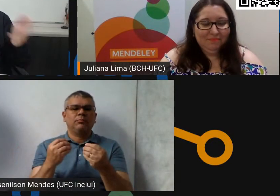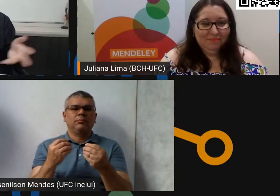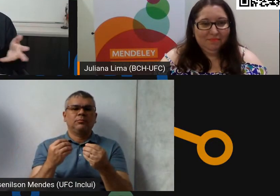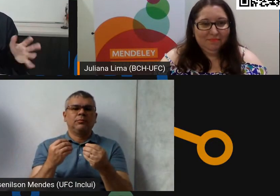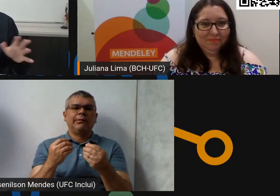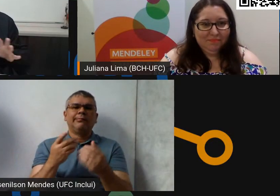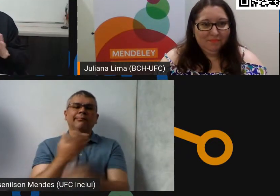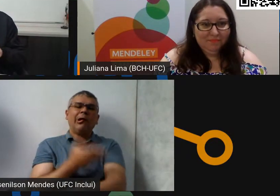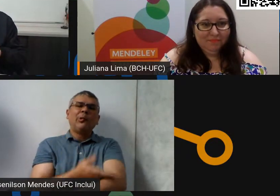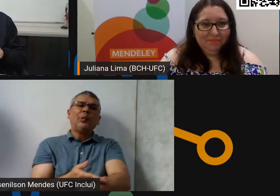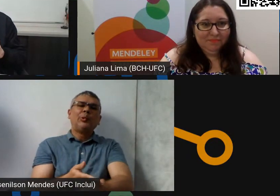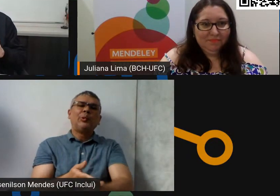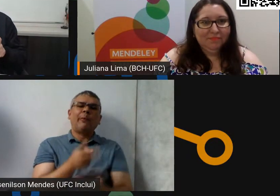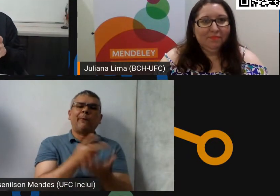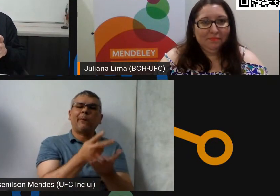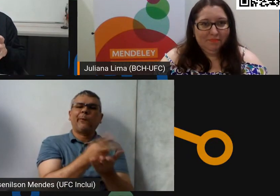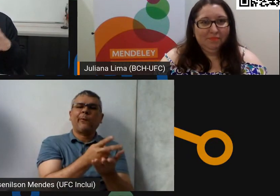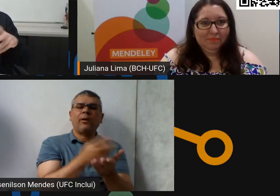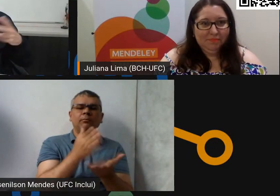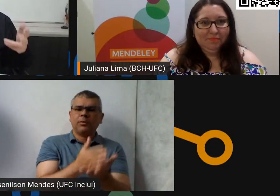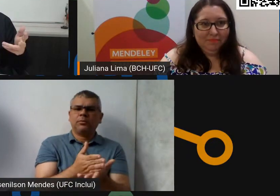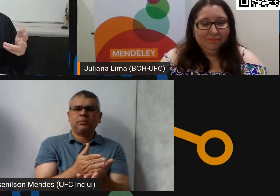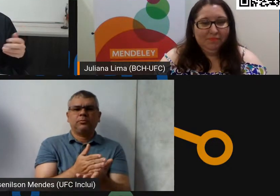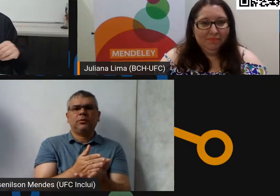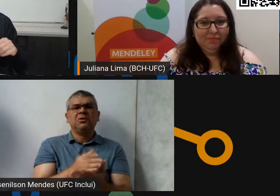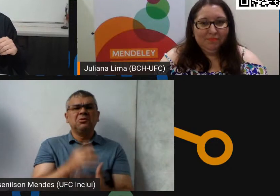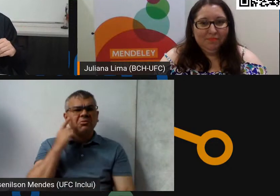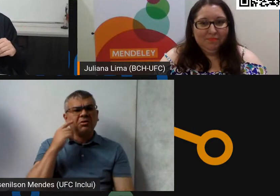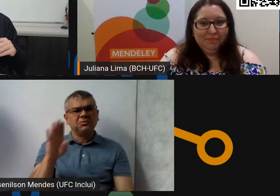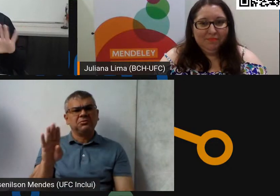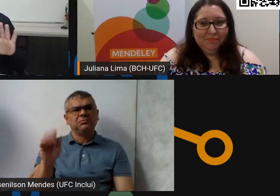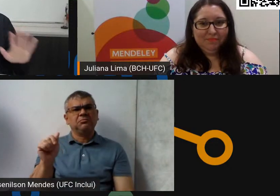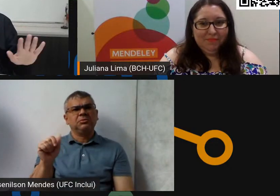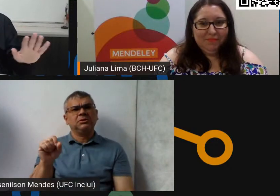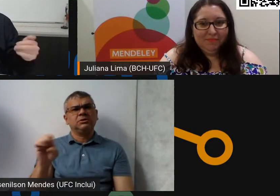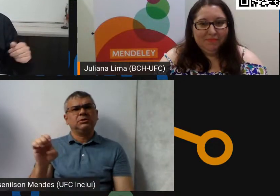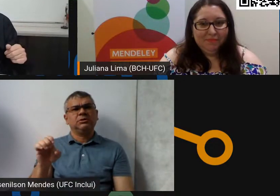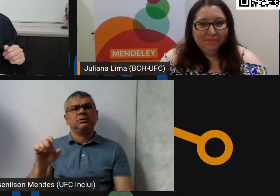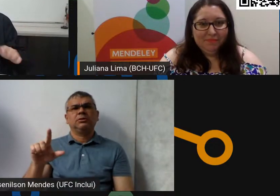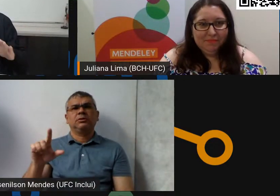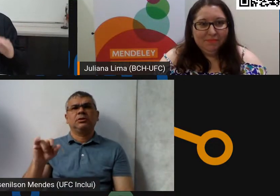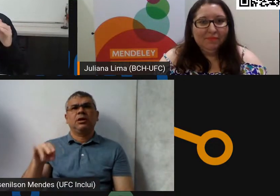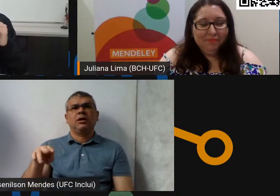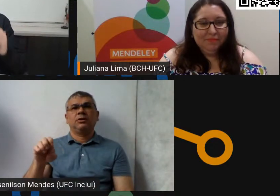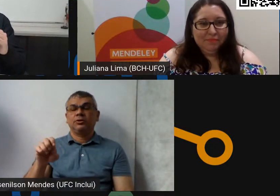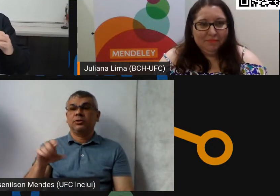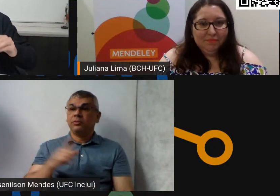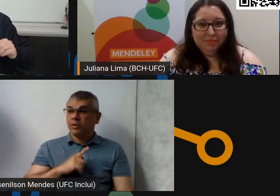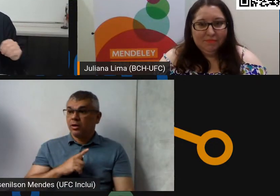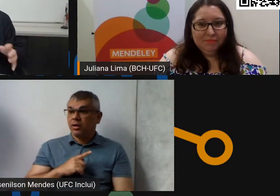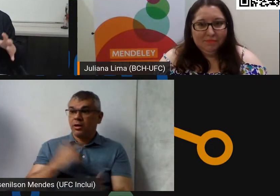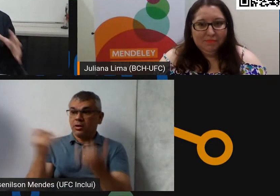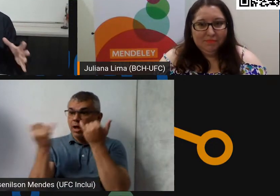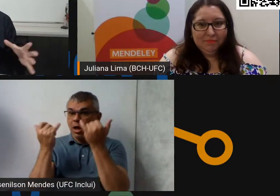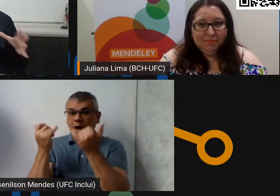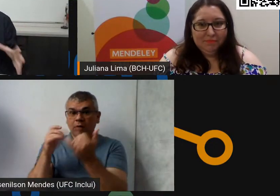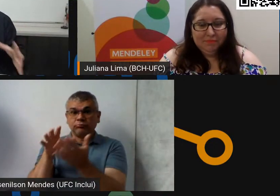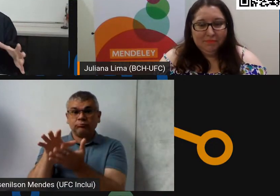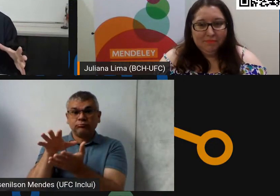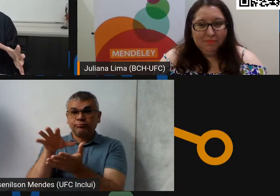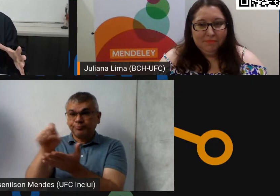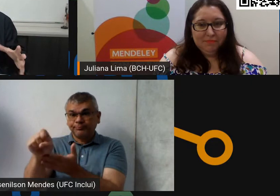esse baseline deve ser nesse contexto, e que deve ter outras revistas assim. Publicar dados. Faz sentido, porque eu tenho